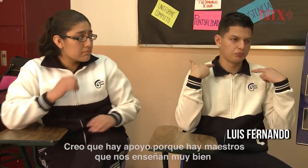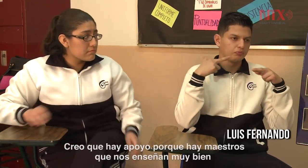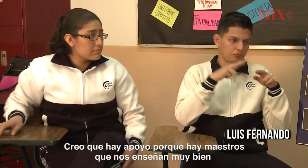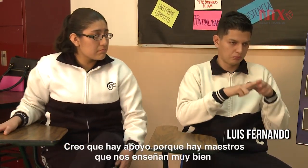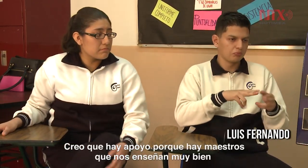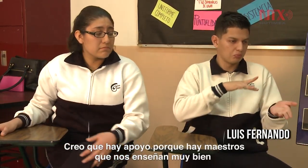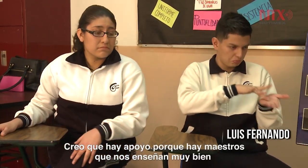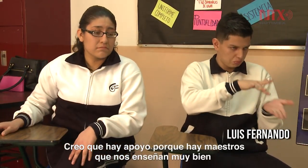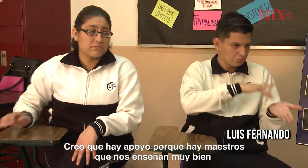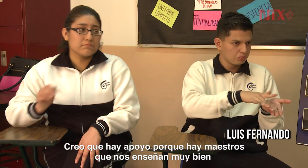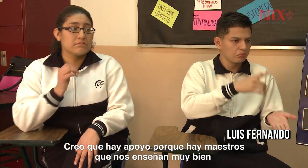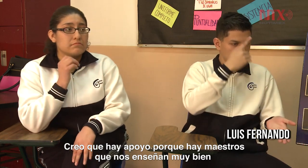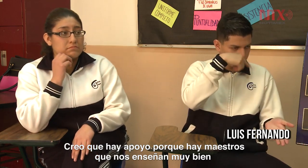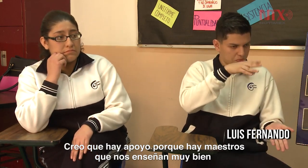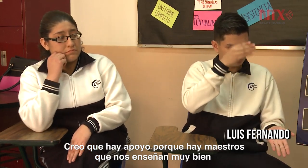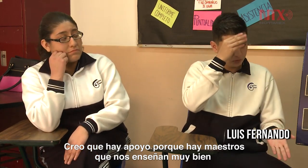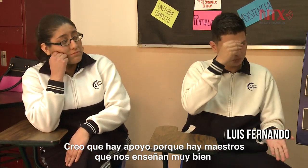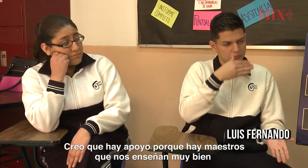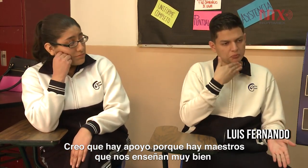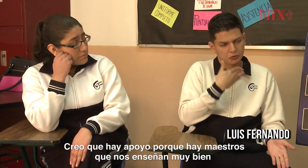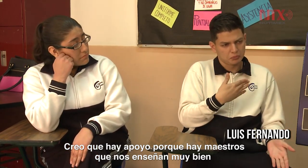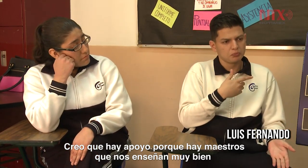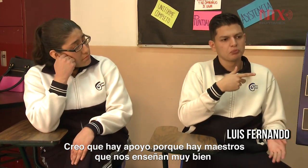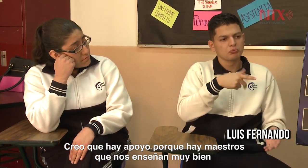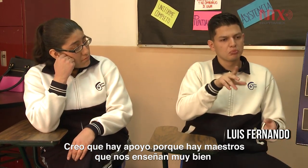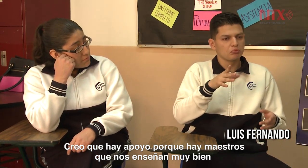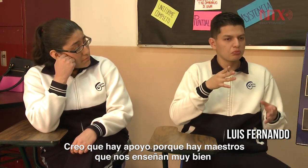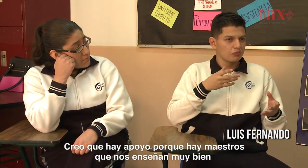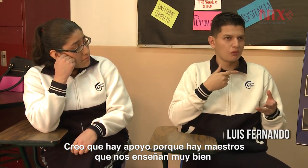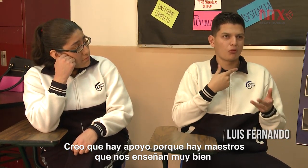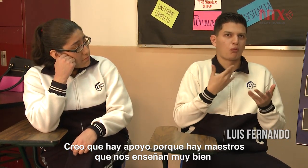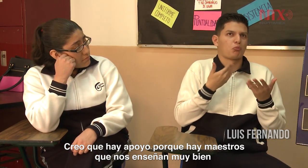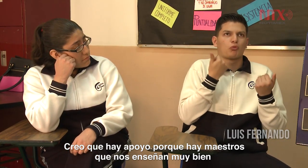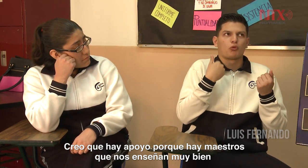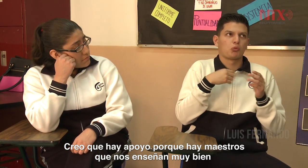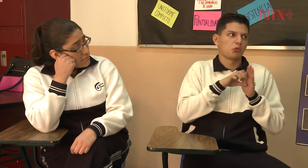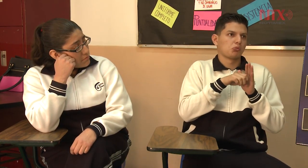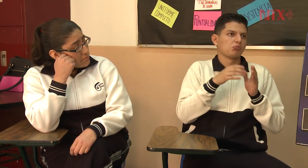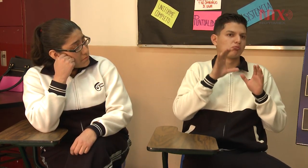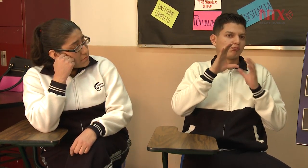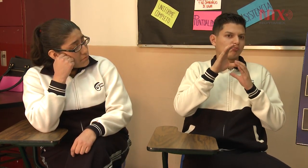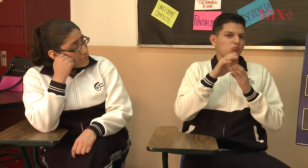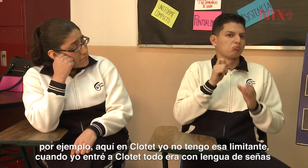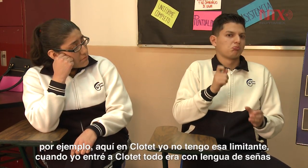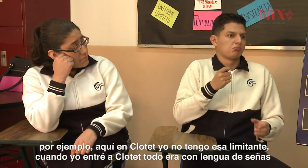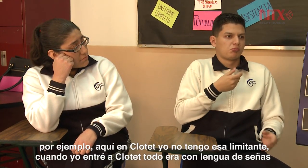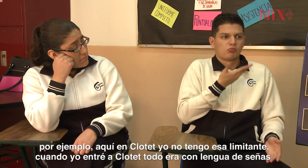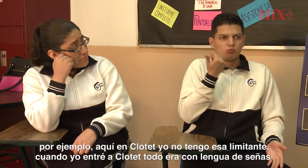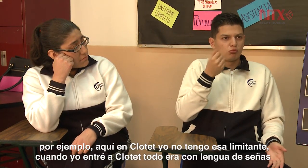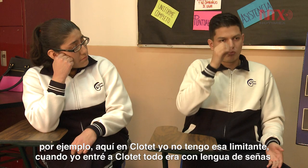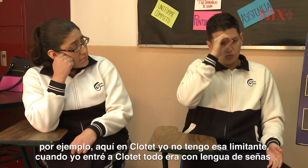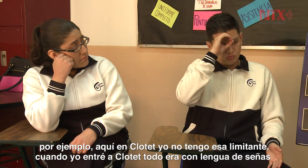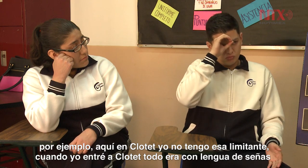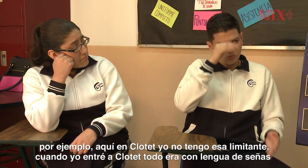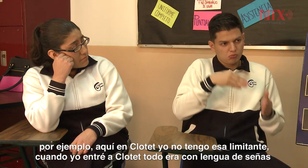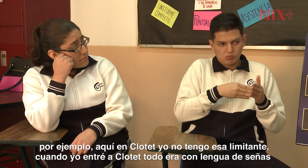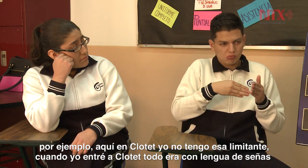Sí, creo que hay apoyo porque hay maestros que nos enseñan muy bien. Por ejemplo, aquí en